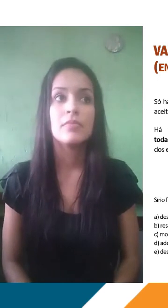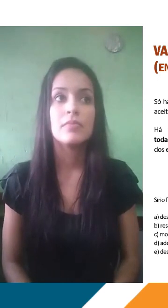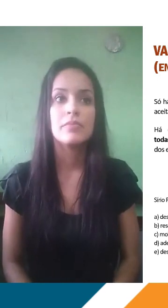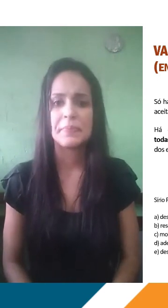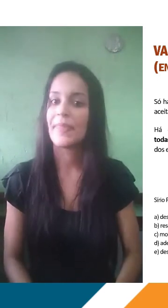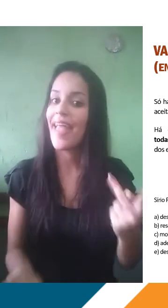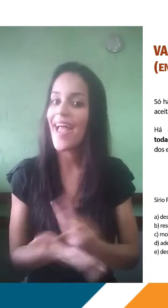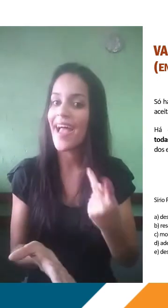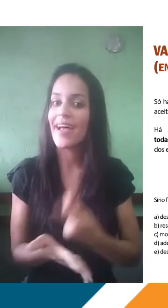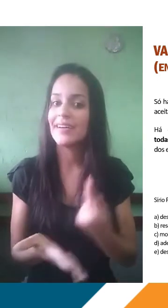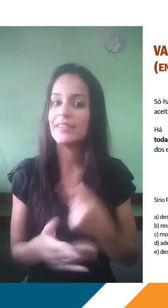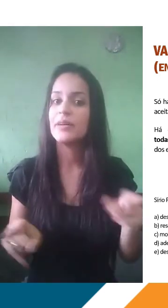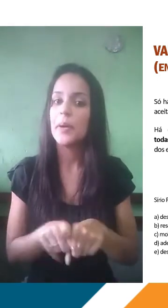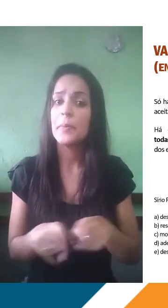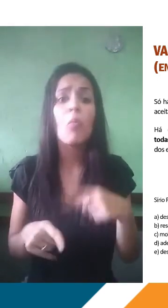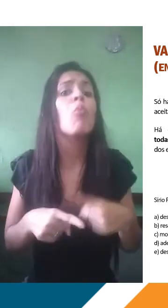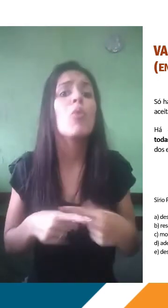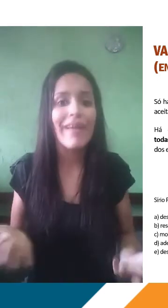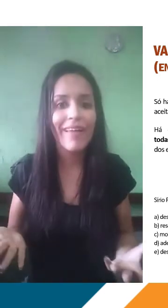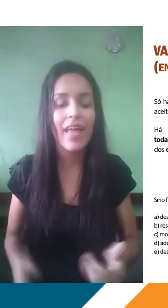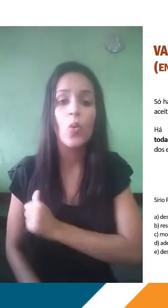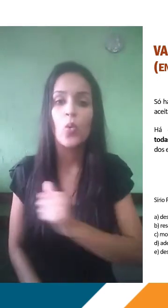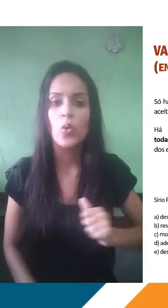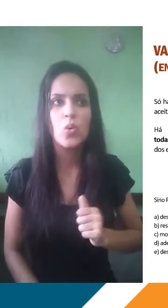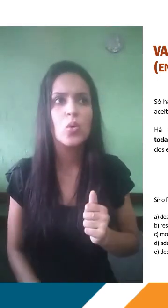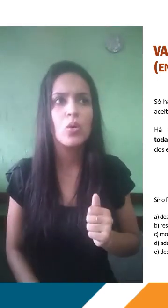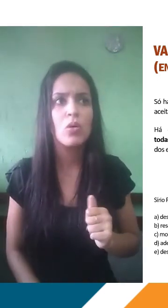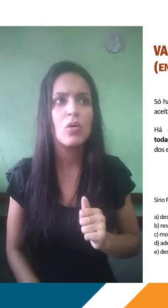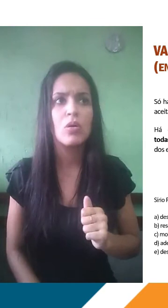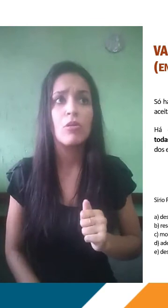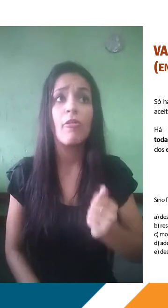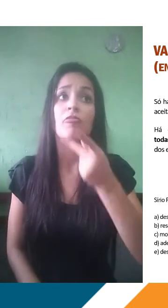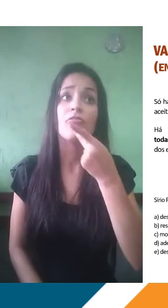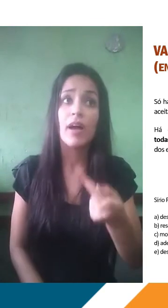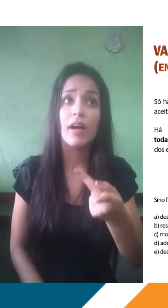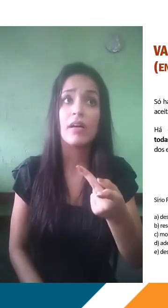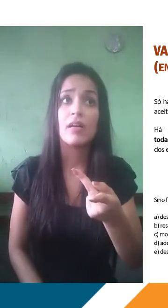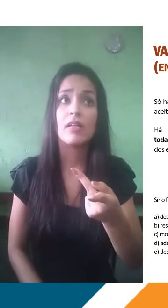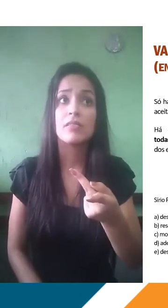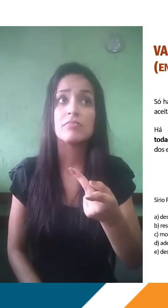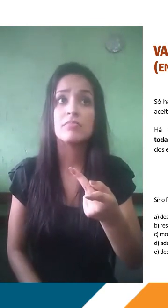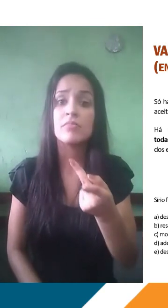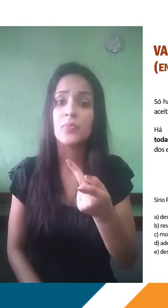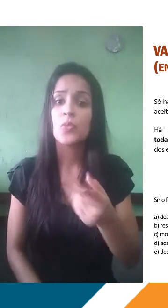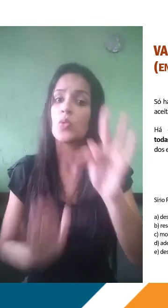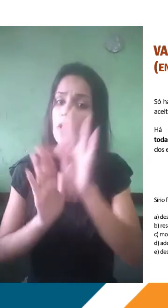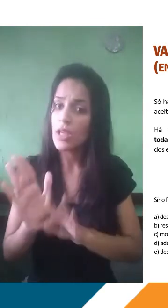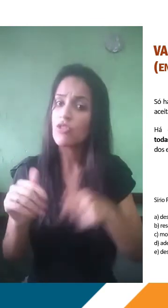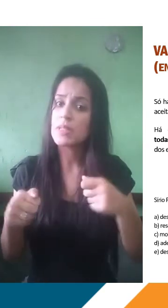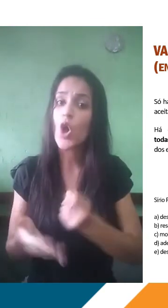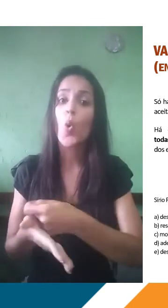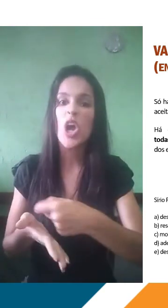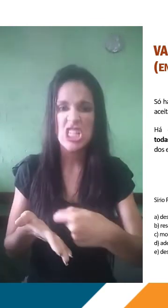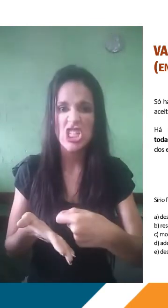início do texto Quando o autor faz menção ao fato de que os textos devem ser corrigidos Adequando-os ao